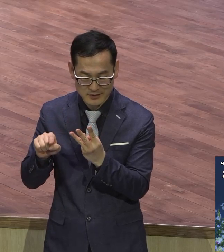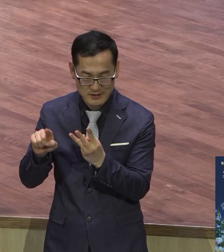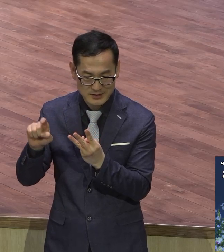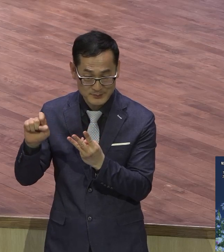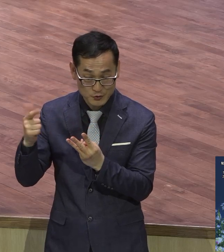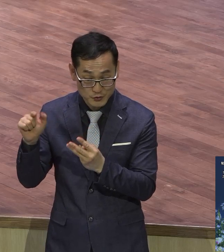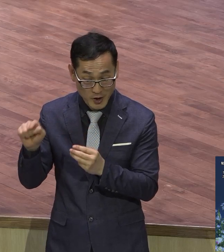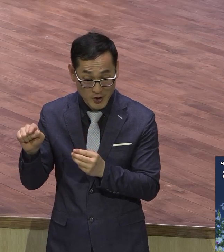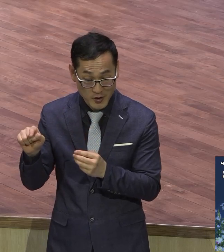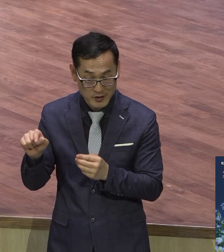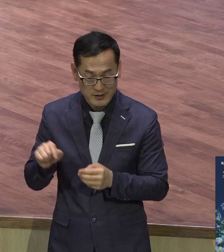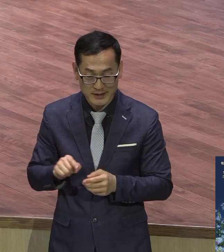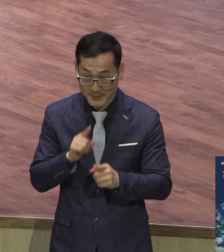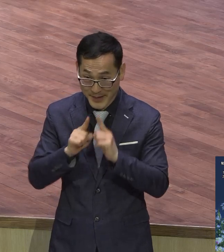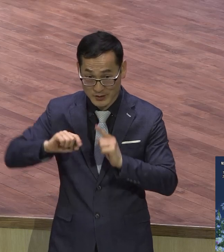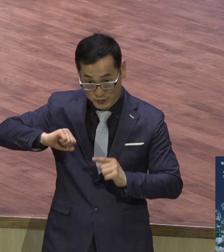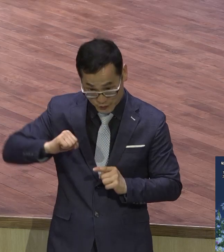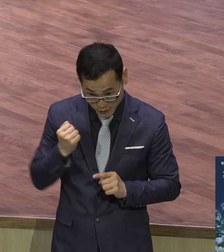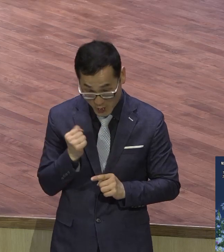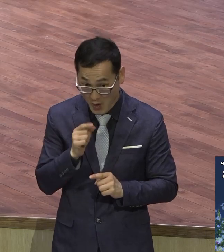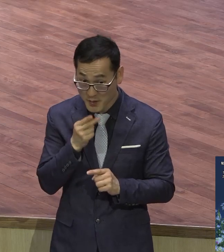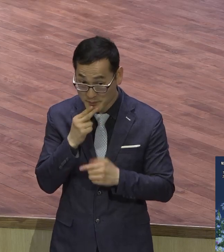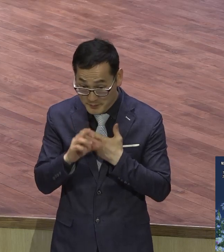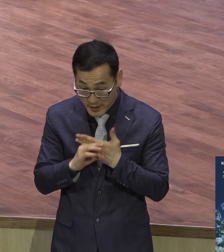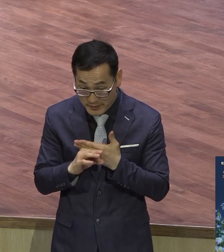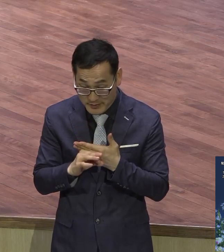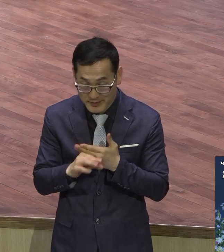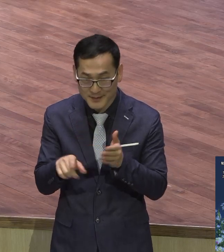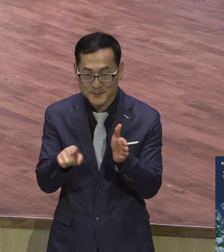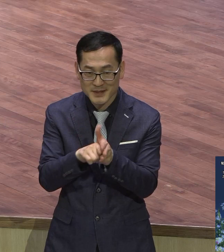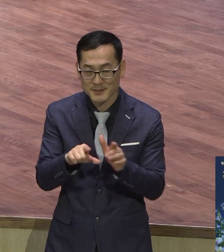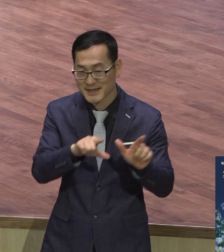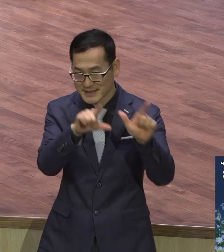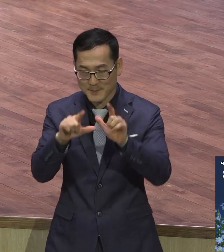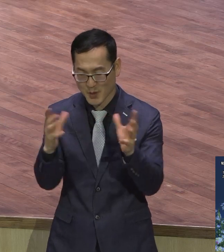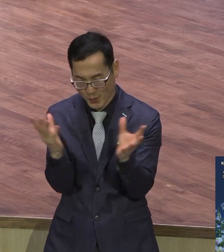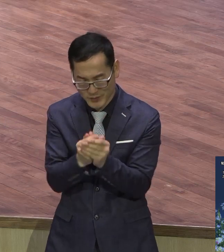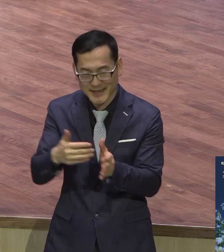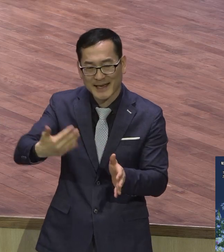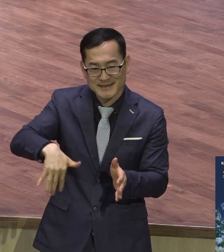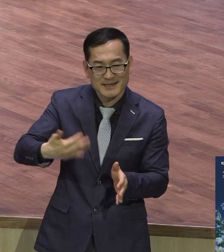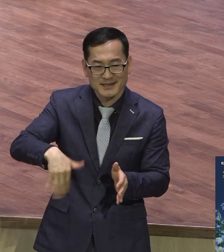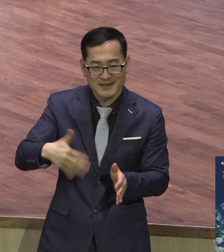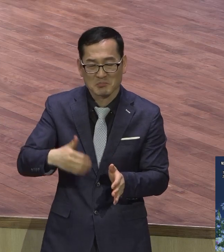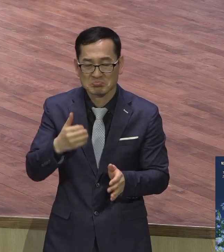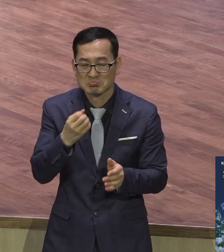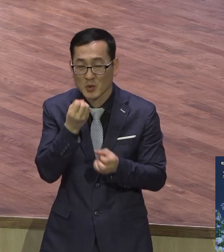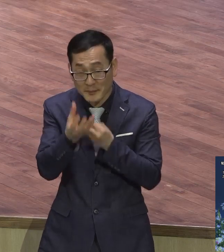여기에 순종하지 않는 한 아직 거미듐의 삶이 온전하다고 볼 수 없다.